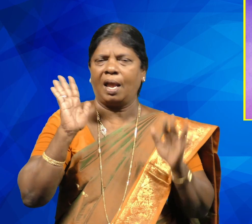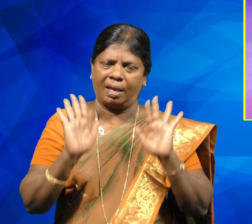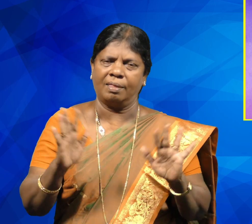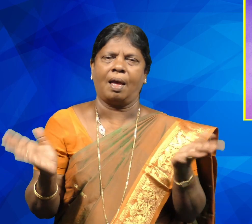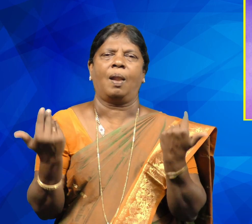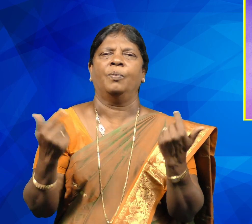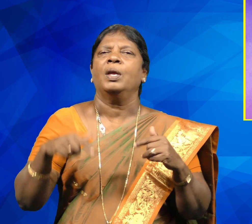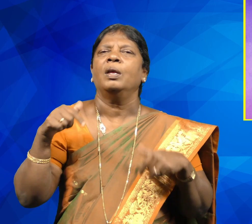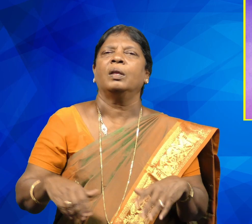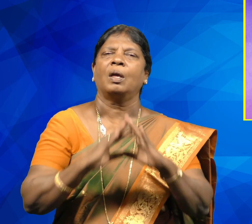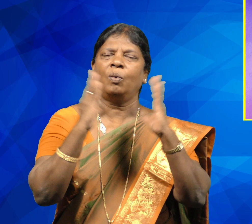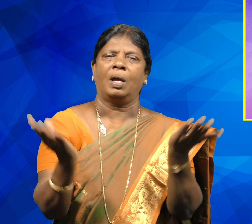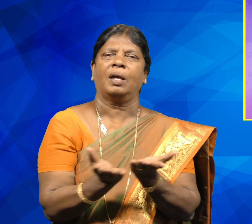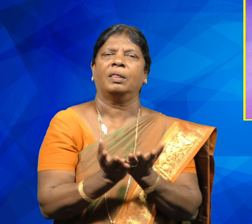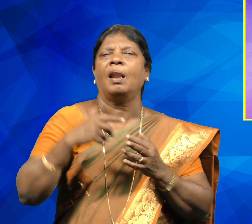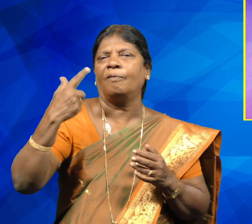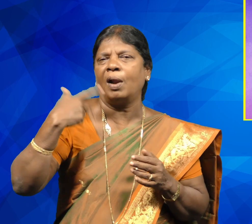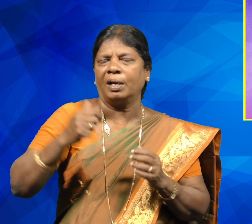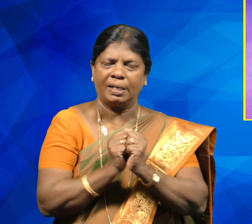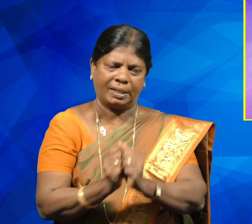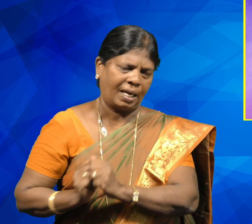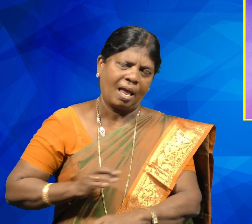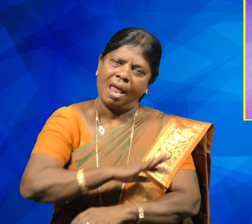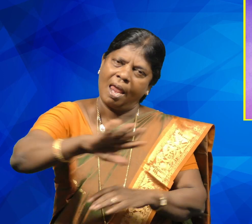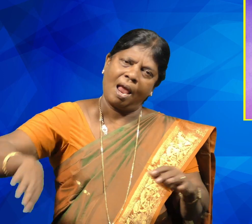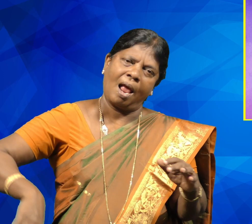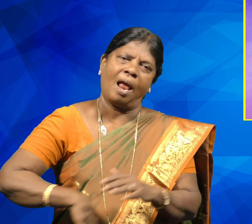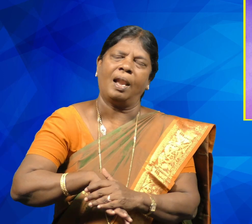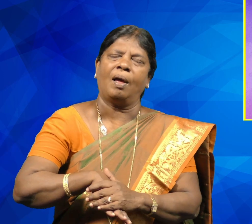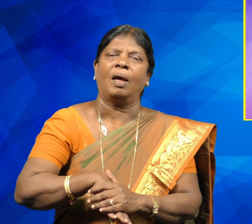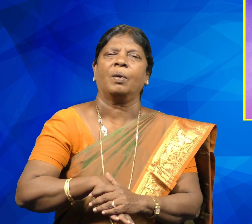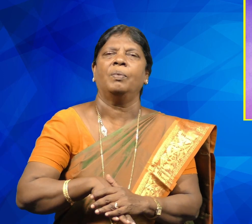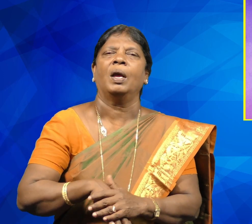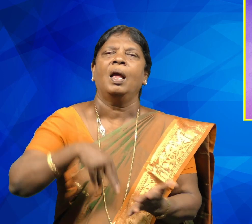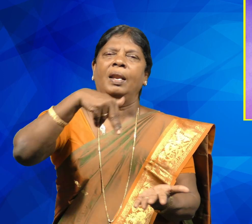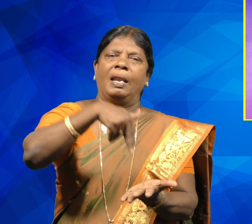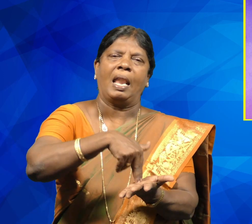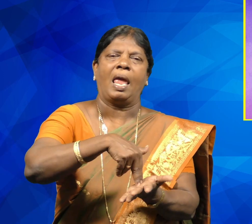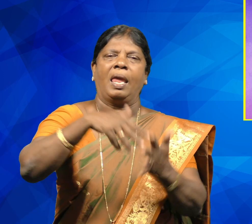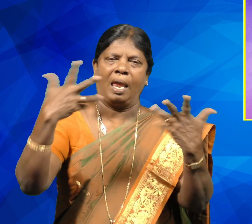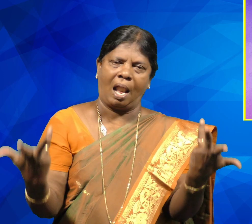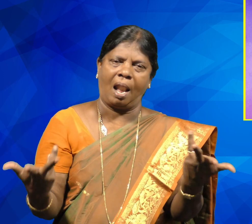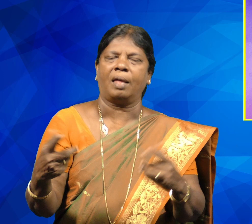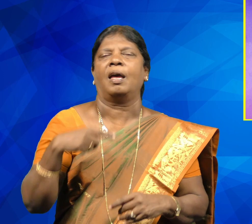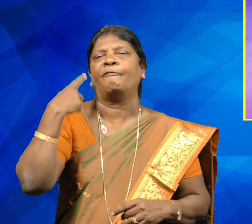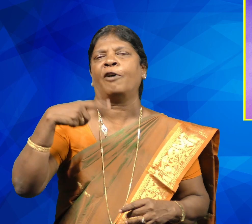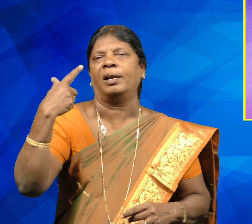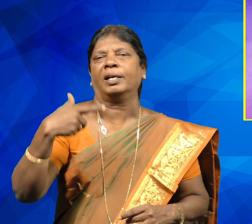வாழ்க்கையாக இருந்தாலும், இந்த உலகத்தில் வாழ்கிற எல்லா மனிதர்களுமே நிலை